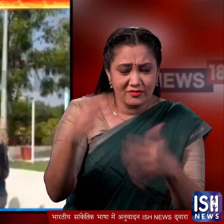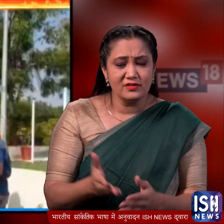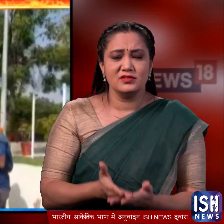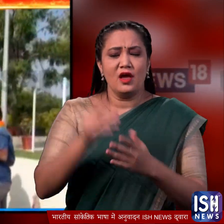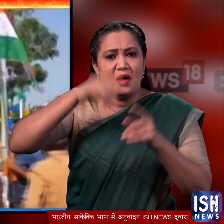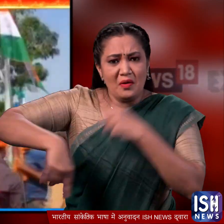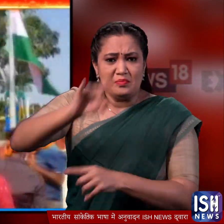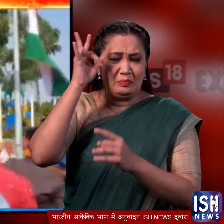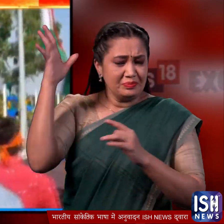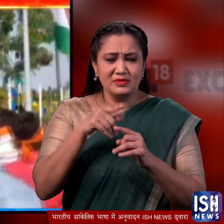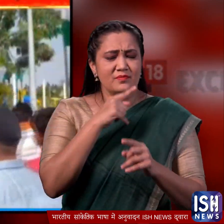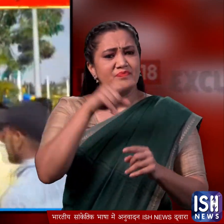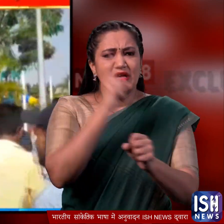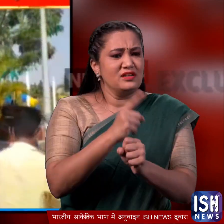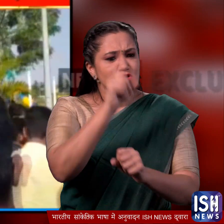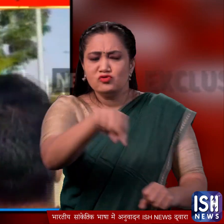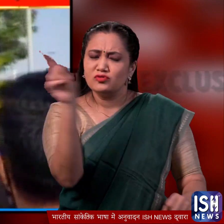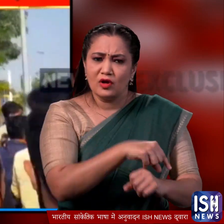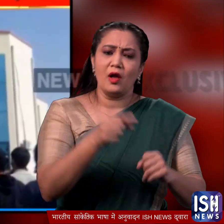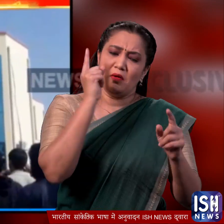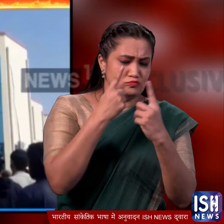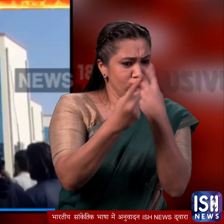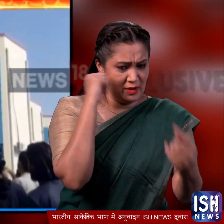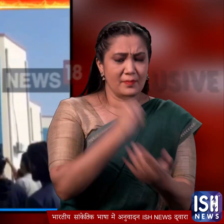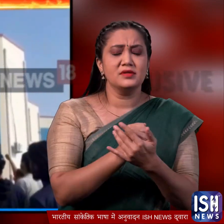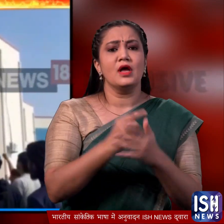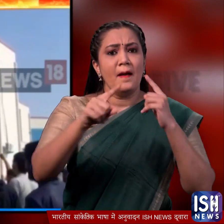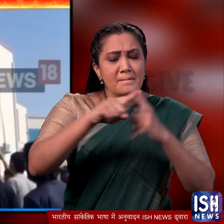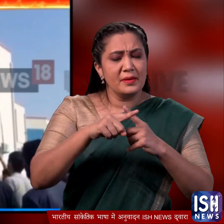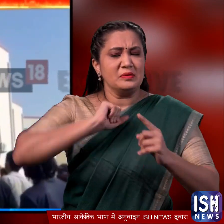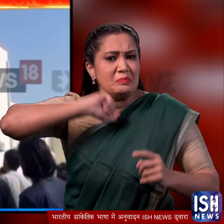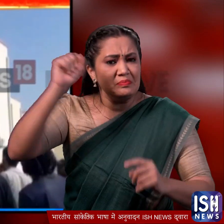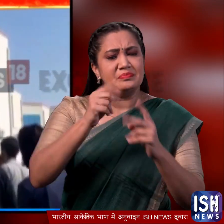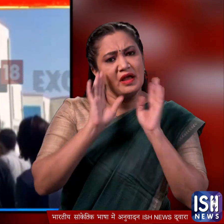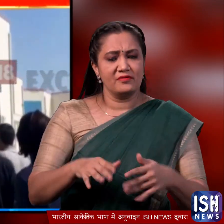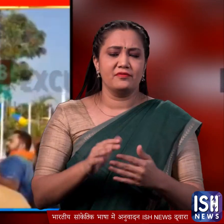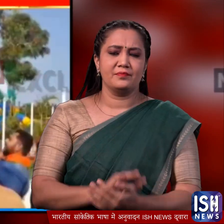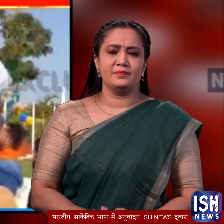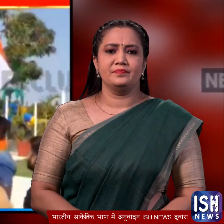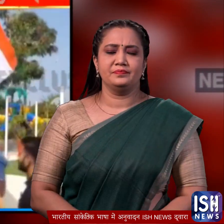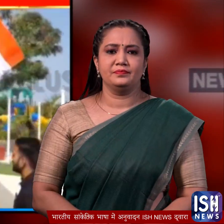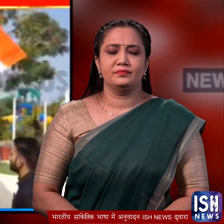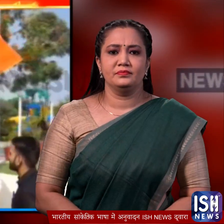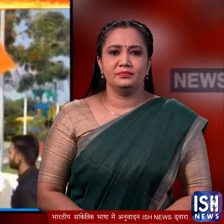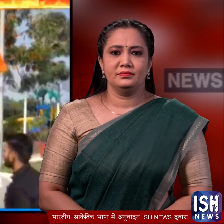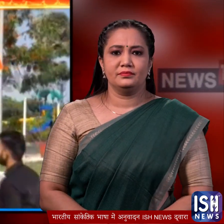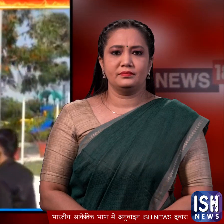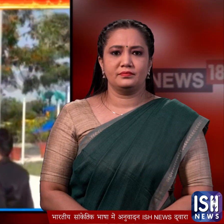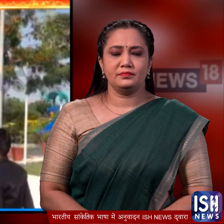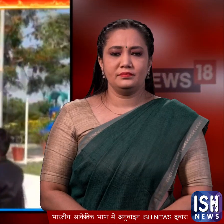नाराज कार्यकर्ताओं ने आरोपी टीचर पर कार्रवाई की मांग तो की ही, साथ ही उनके खिलाफ नारेबाजी करते भी नजर आए। जिसको